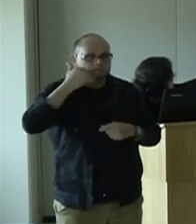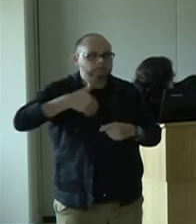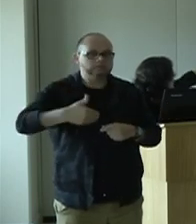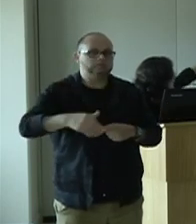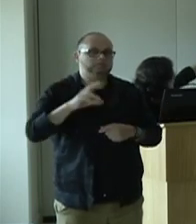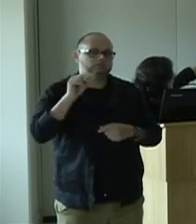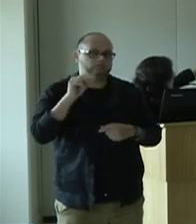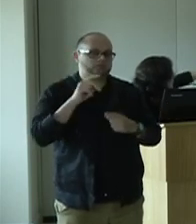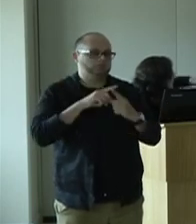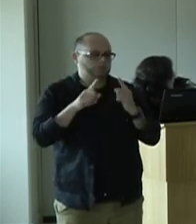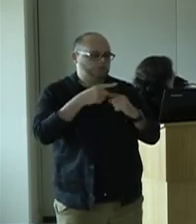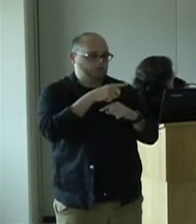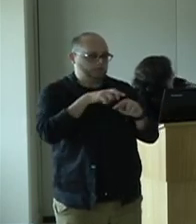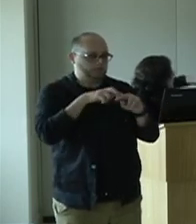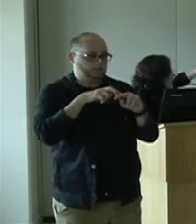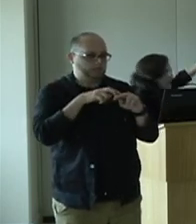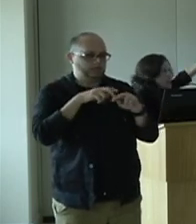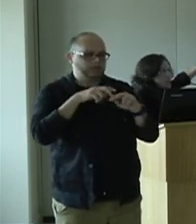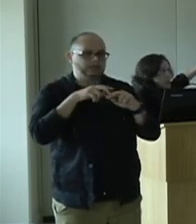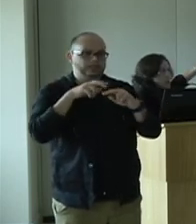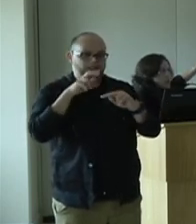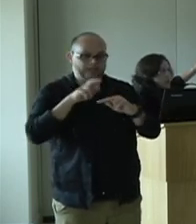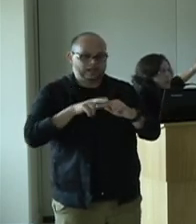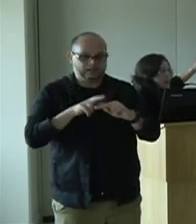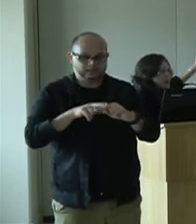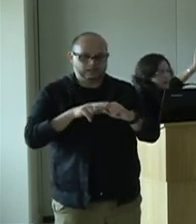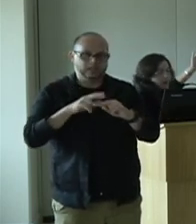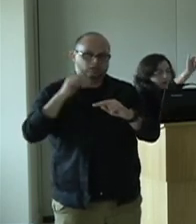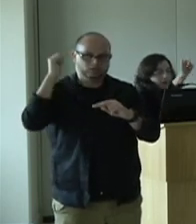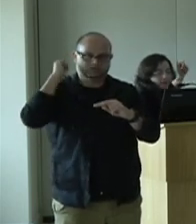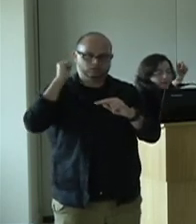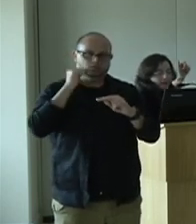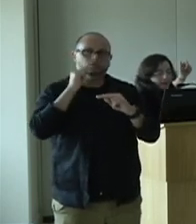el asiento como el respaldo se vuelven holgados como una hamaca. Así que